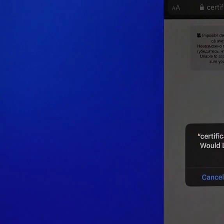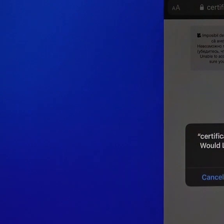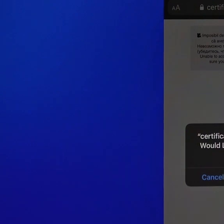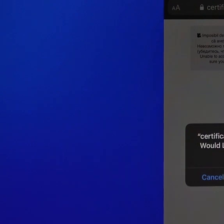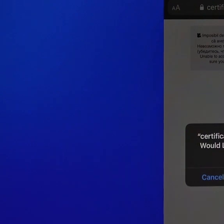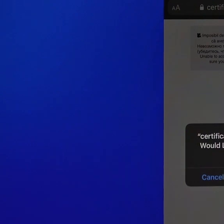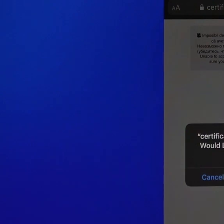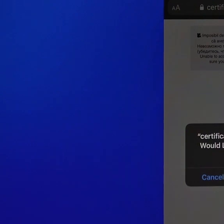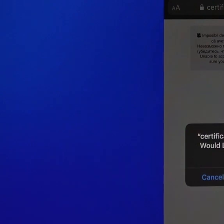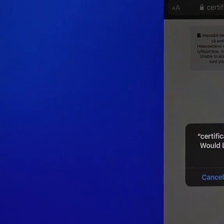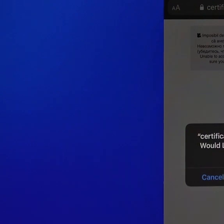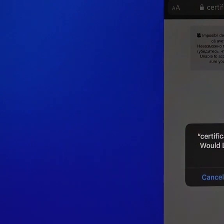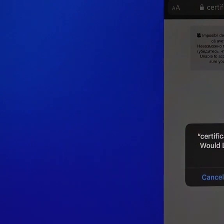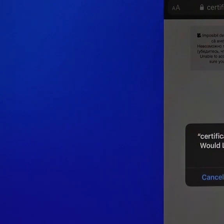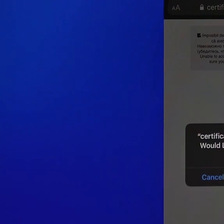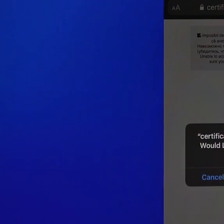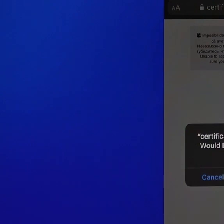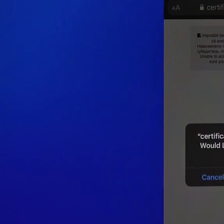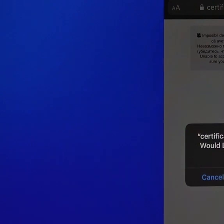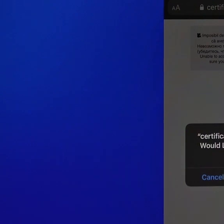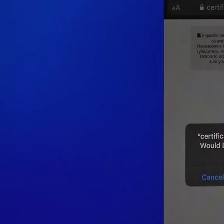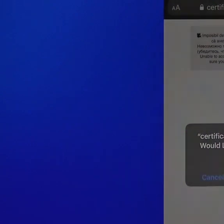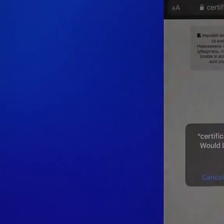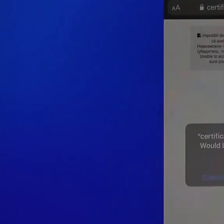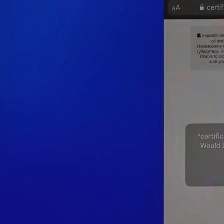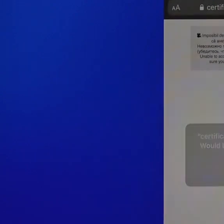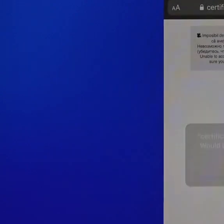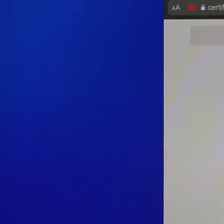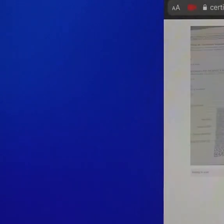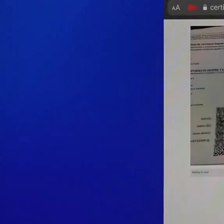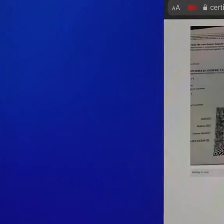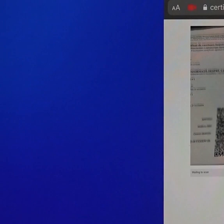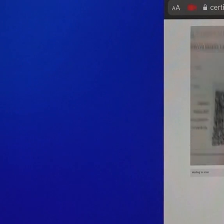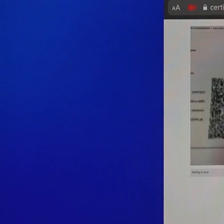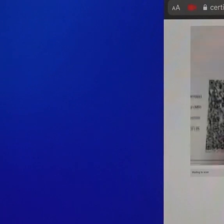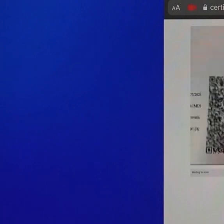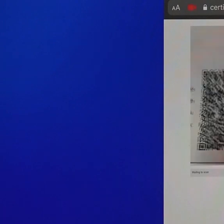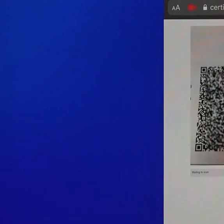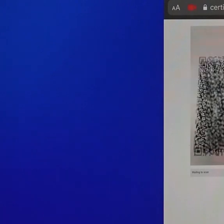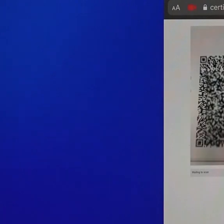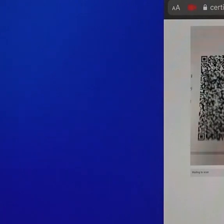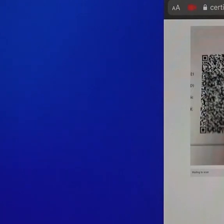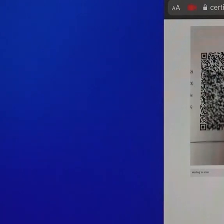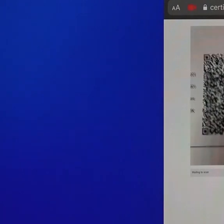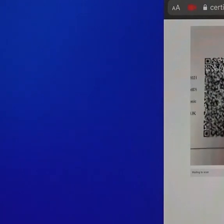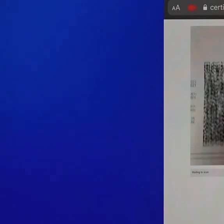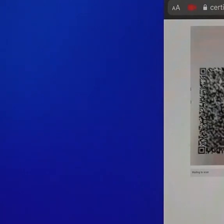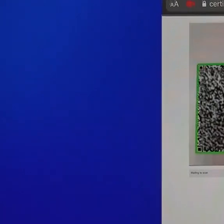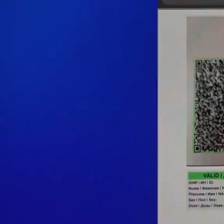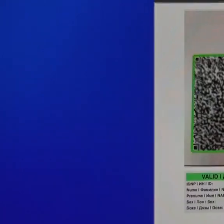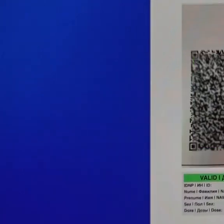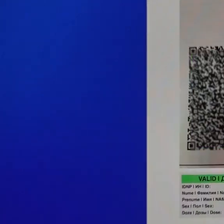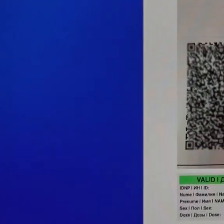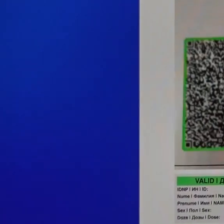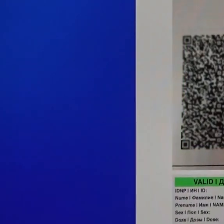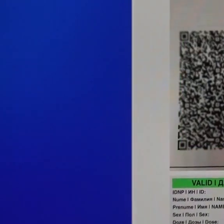Firulețe permite paginii web, includerea camerei video pentru scanarea codului QR. În momentul scanării pe ecranul telefonului, se